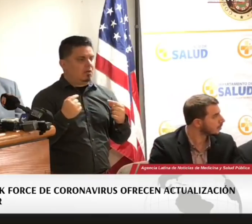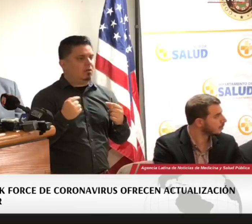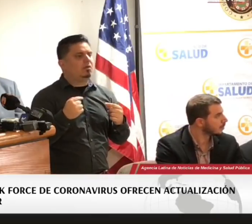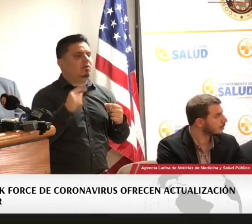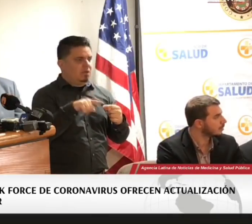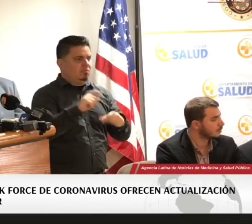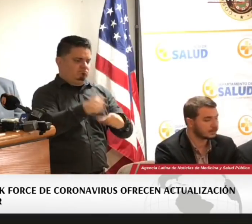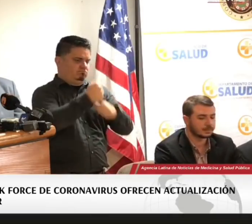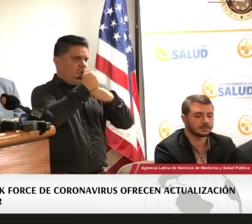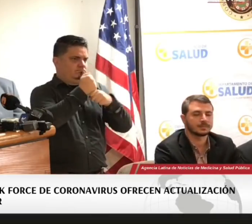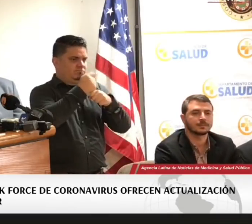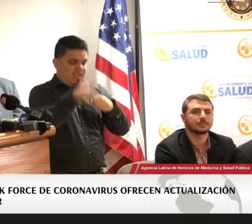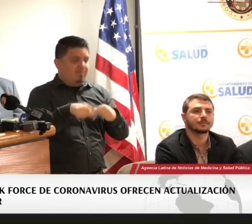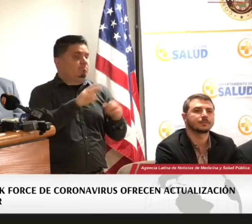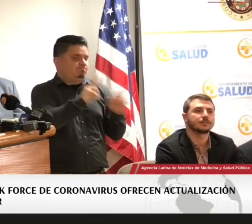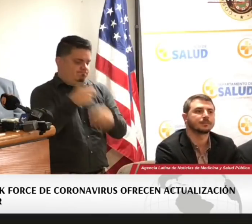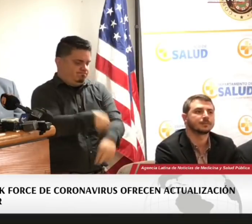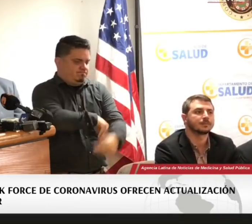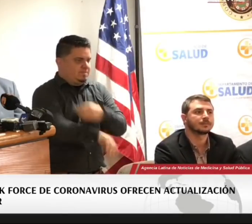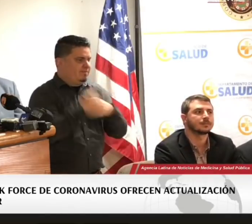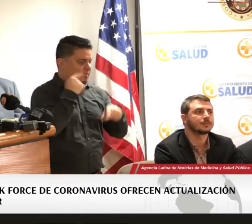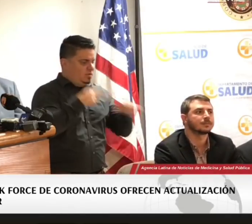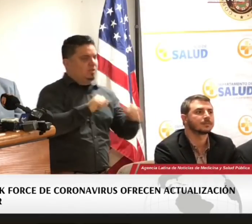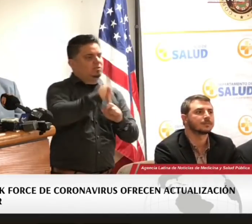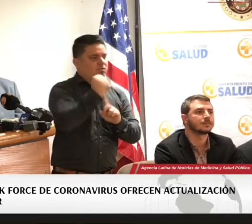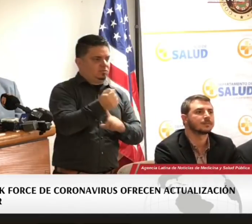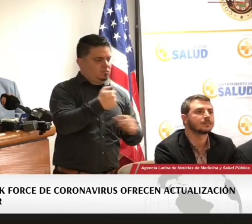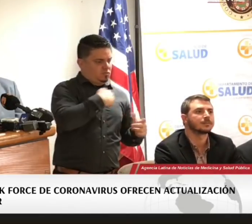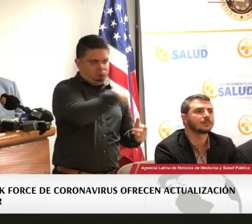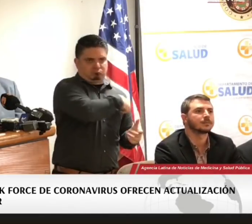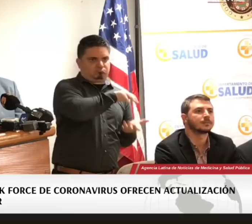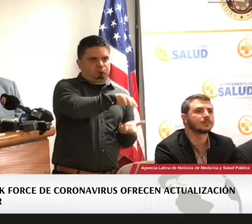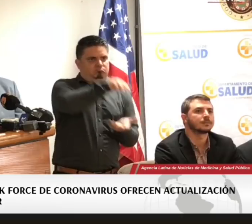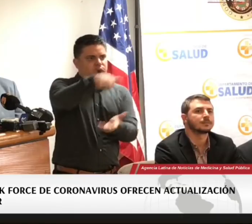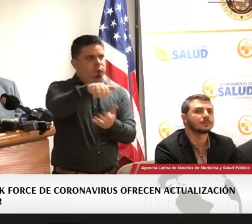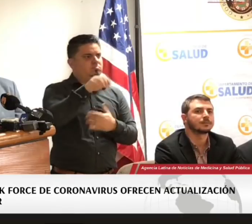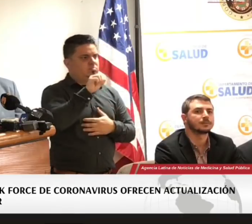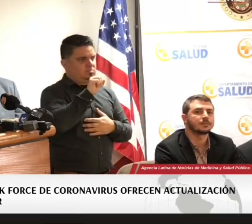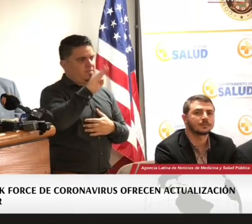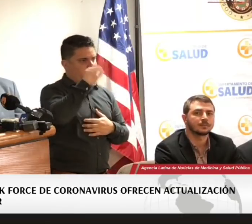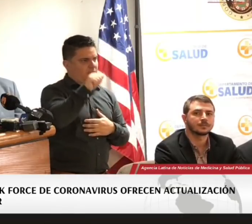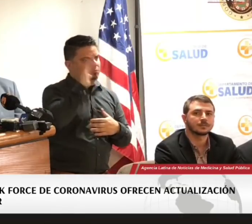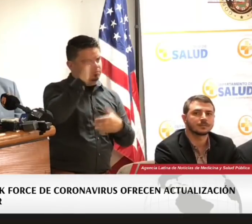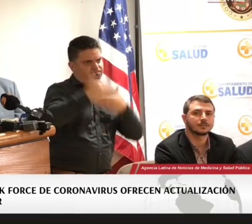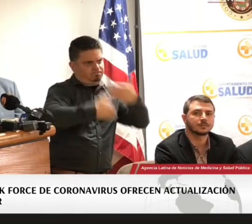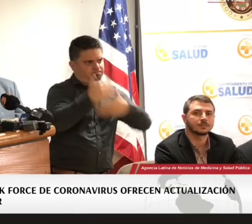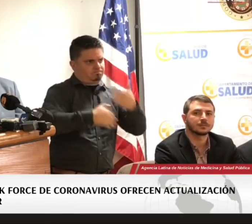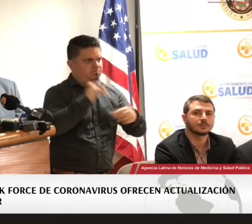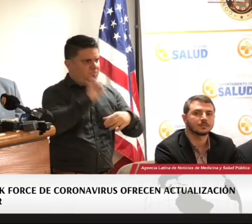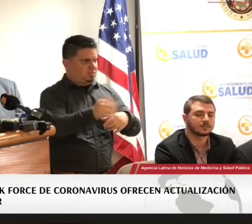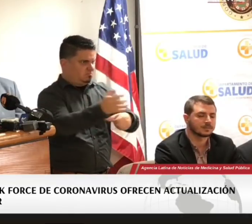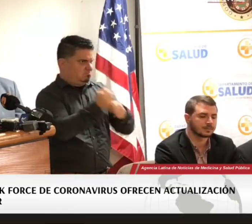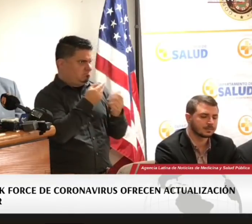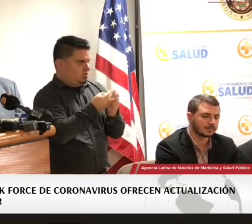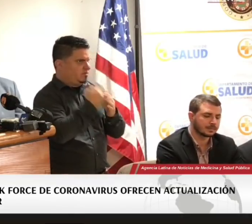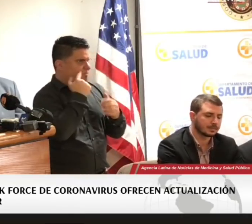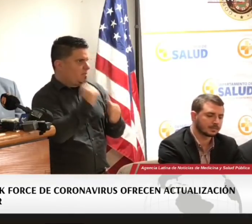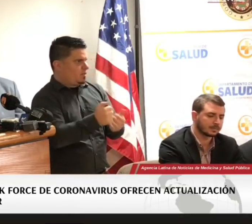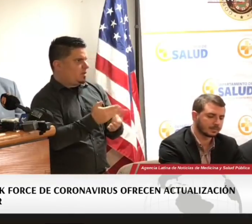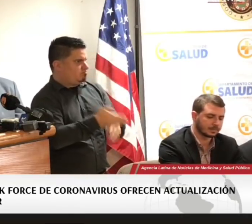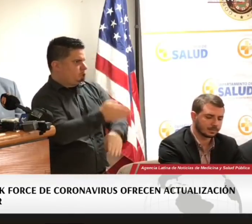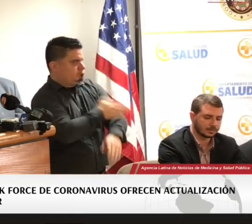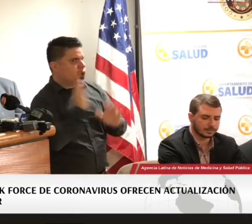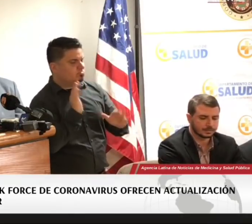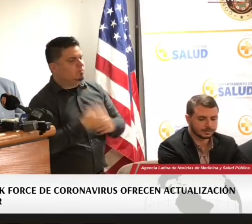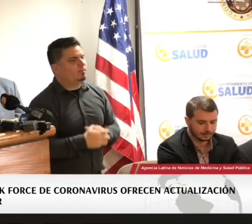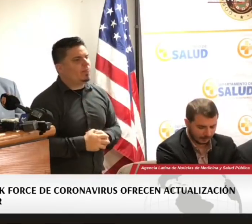importante que sepan que más adelante se van a establecer los procedimientos para que puedan recibir esa ayuda. Pero solamente es bien, no va a haber la local. Local,